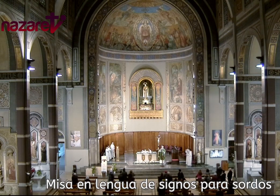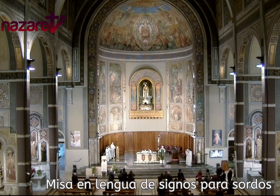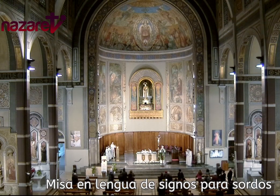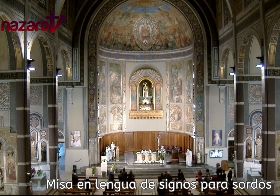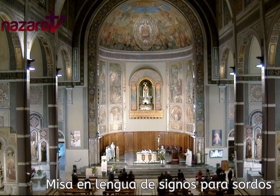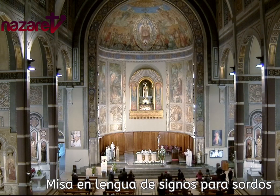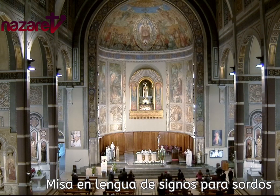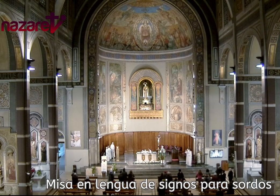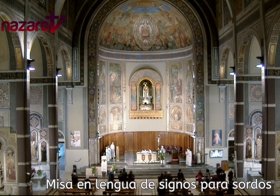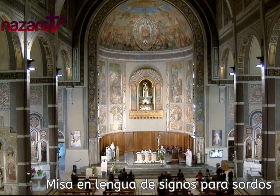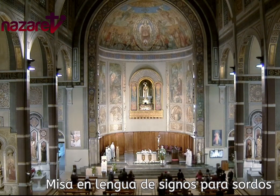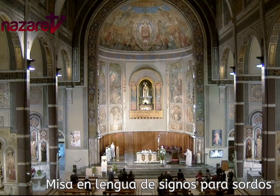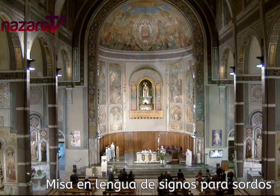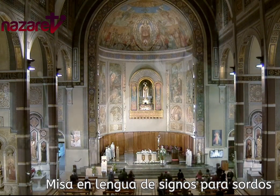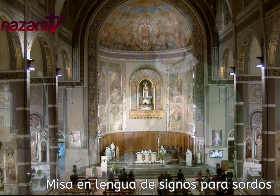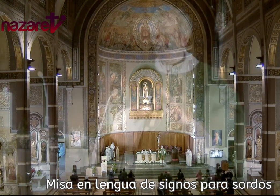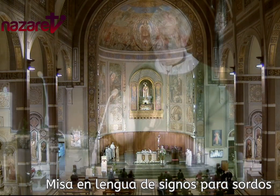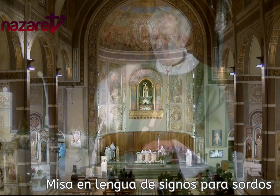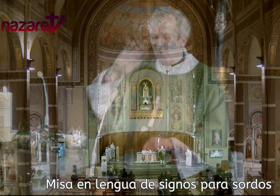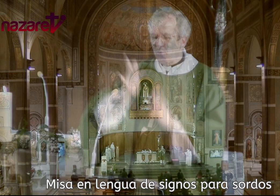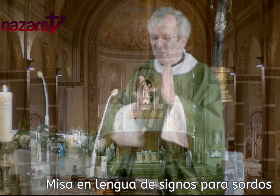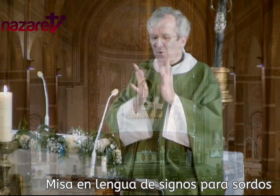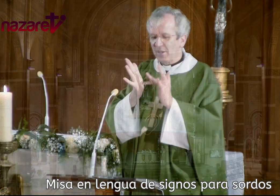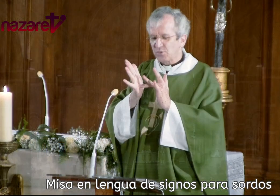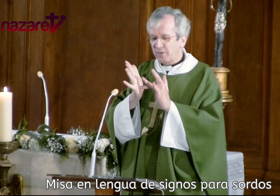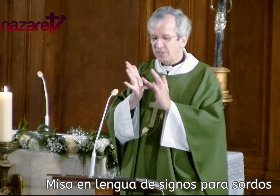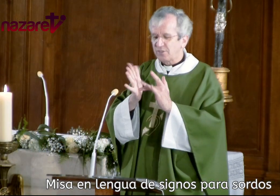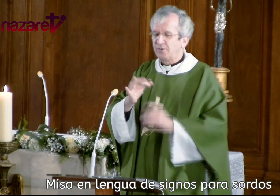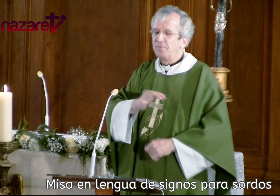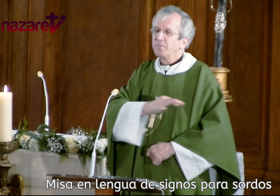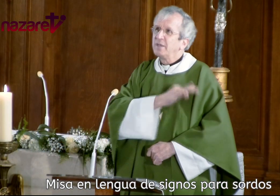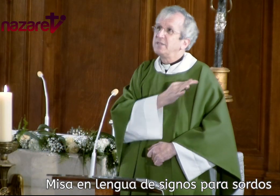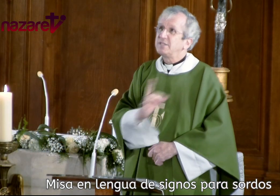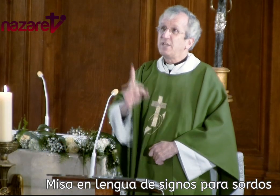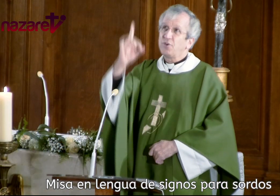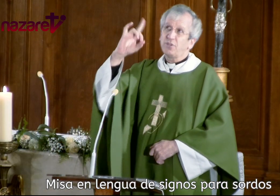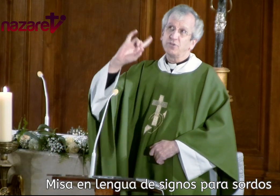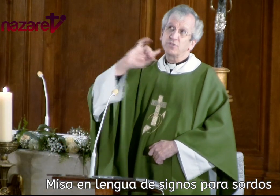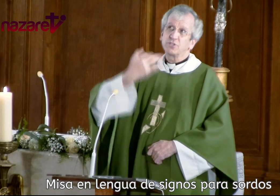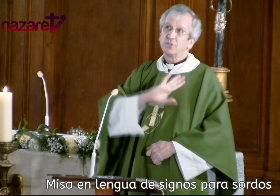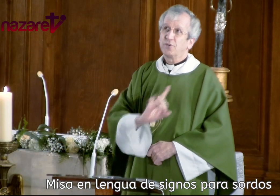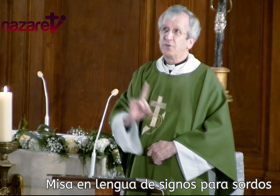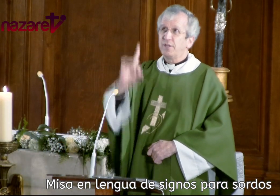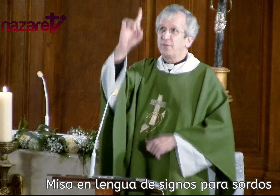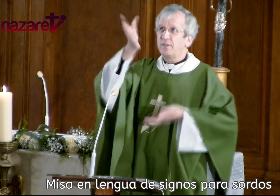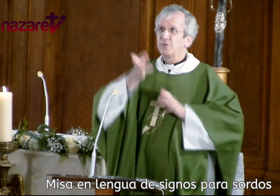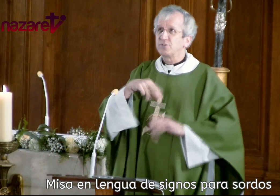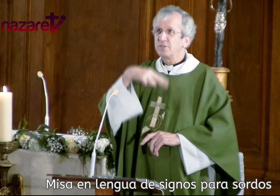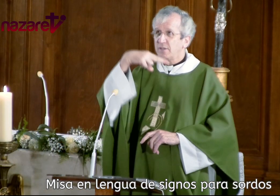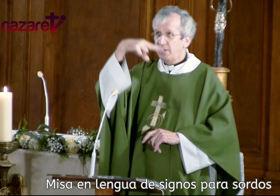todopoderoso señor hijo único jesucristo señor dios cordero de dios hijo